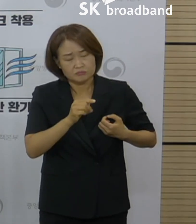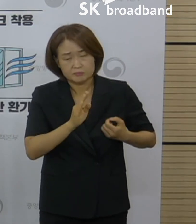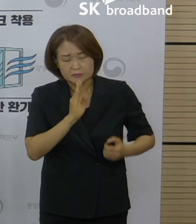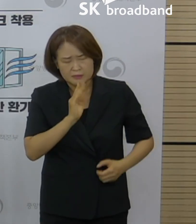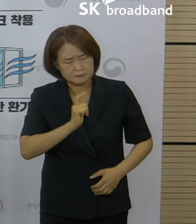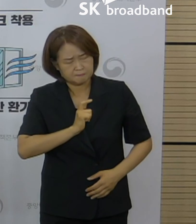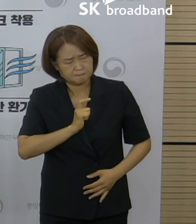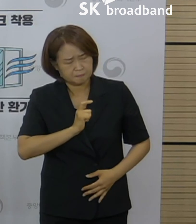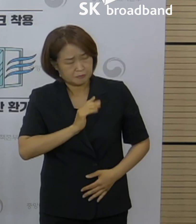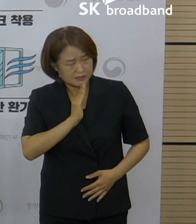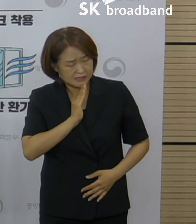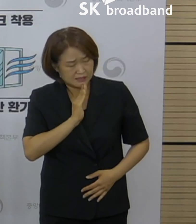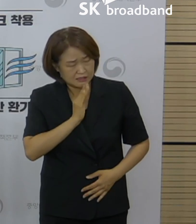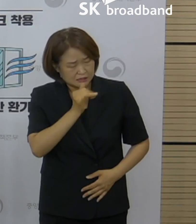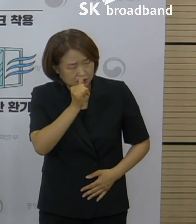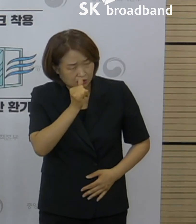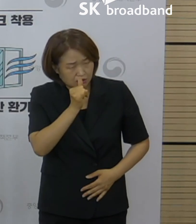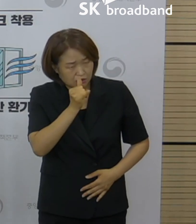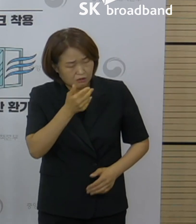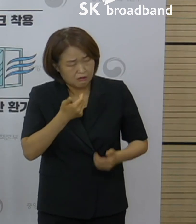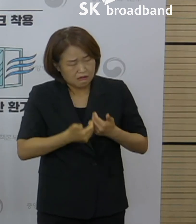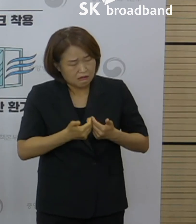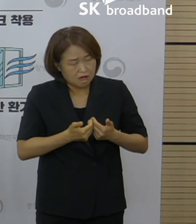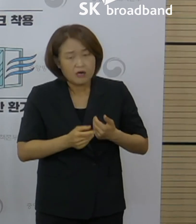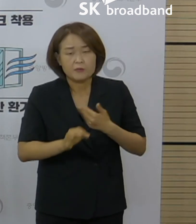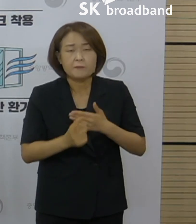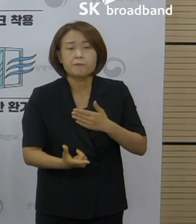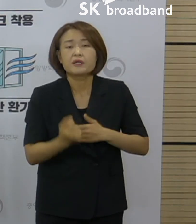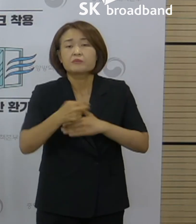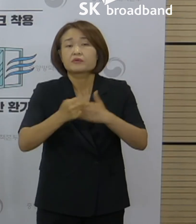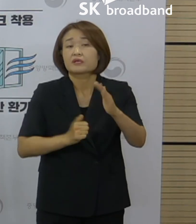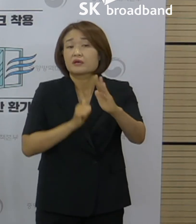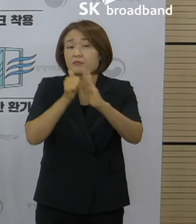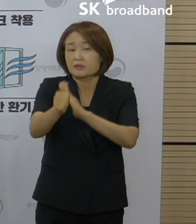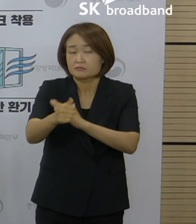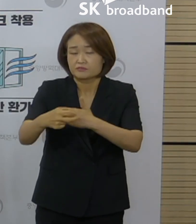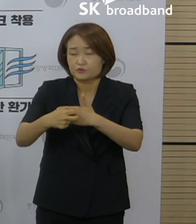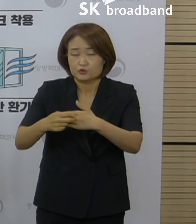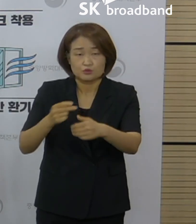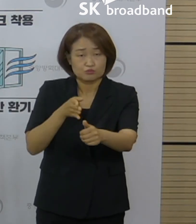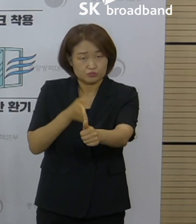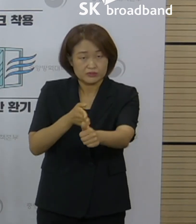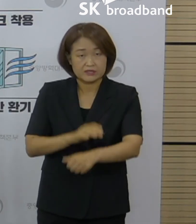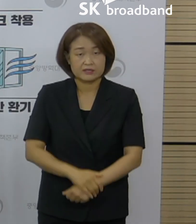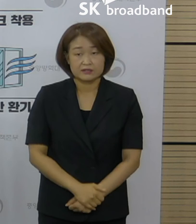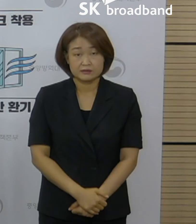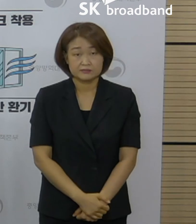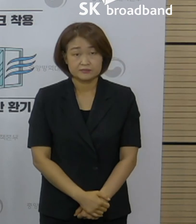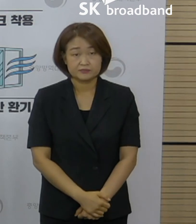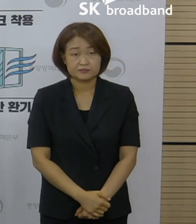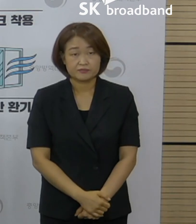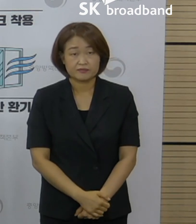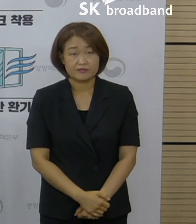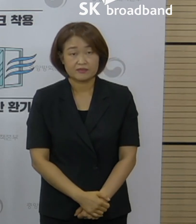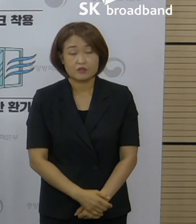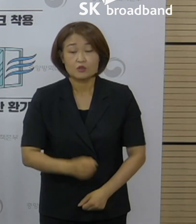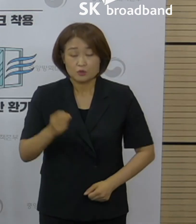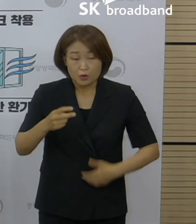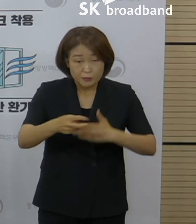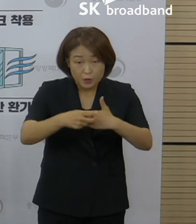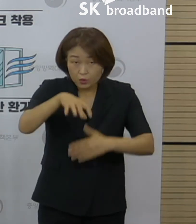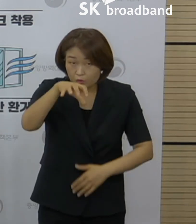경우에는 신속하게 의료기관에 진료를 받으시고 또한 해당 환자를 진료한